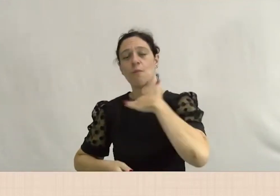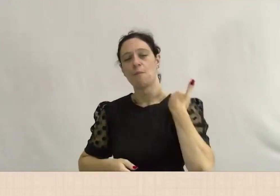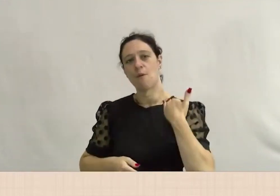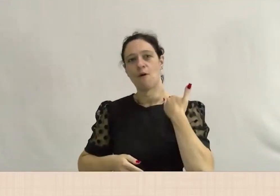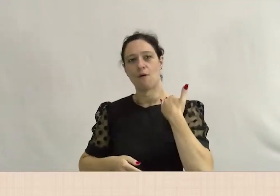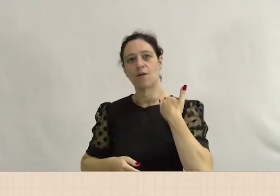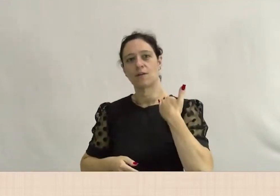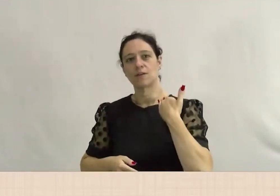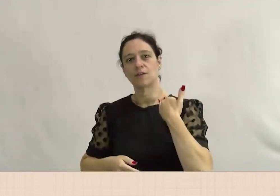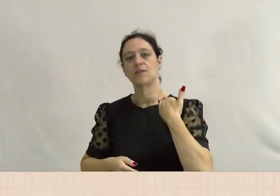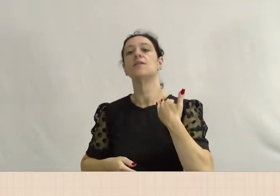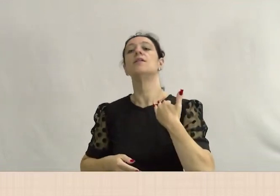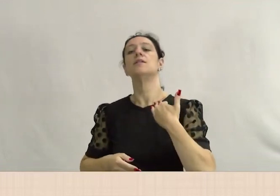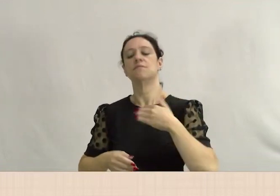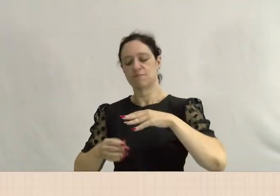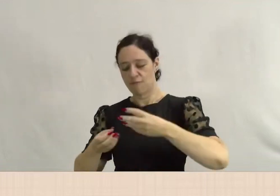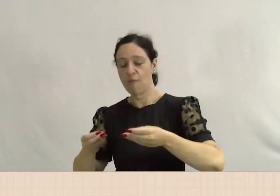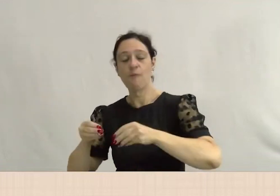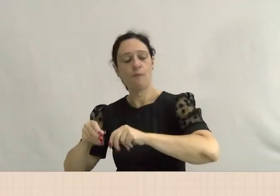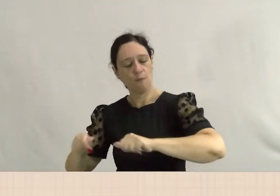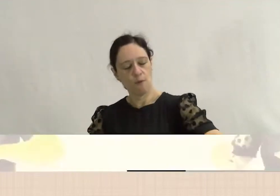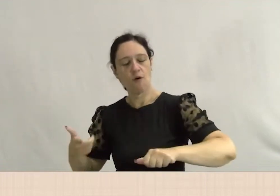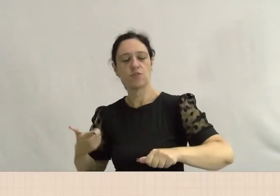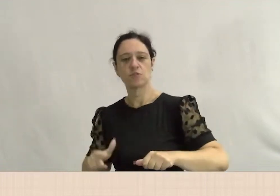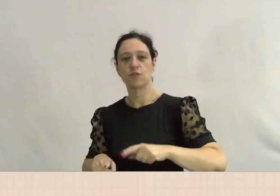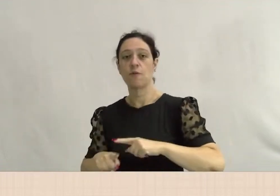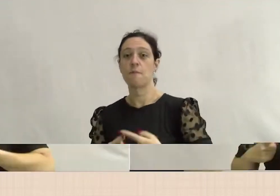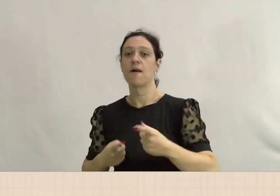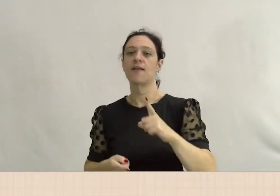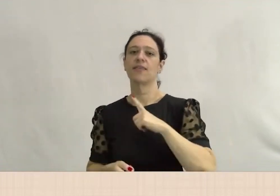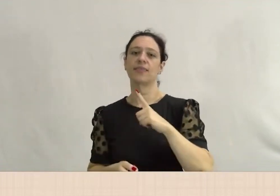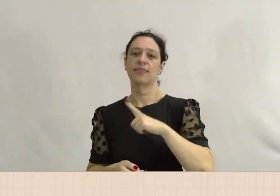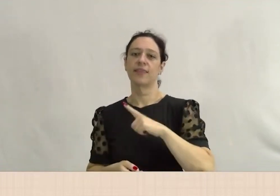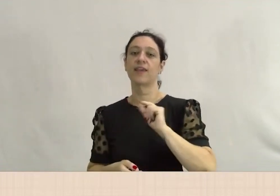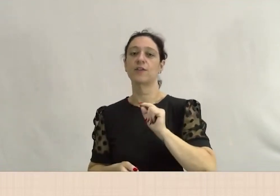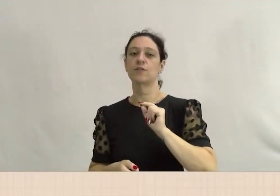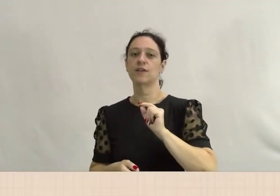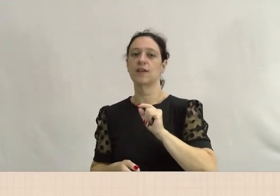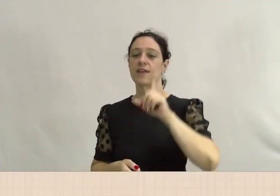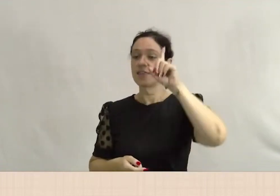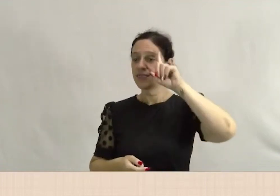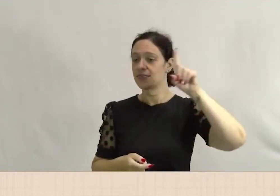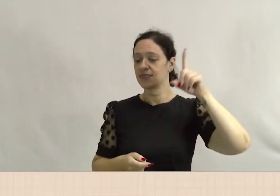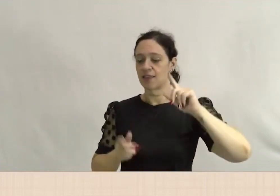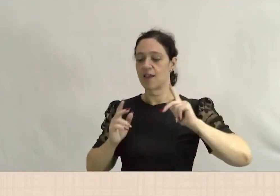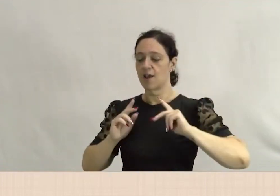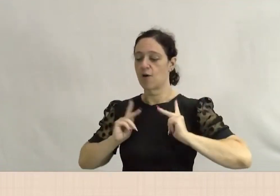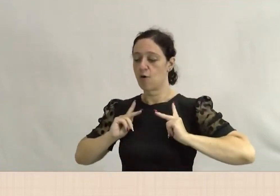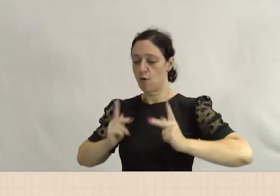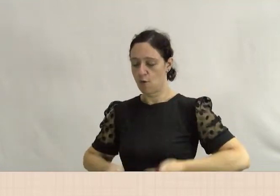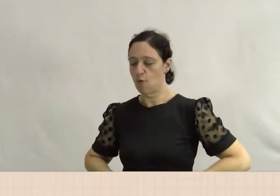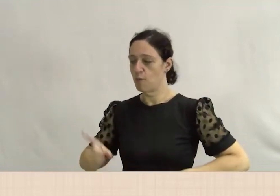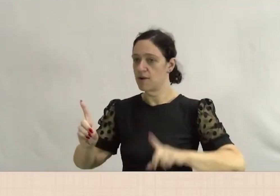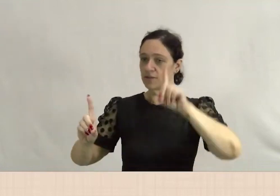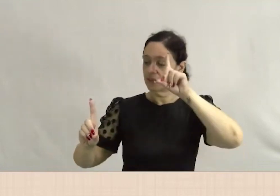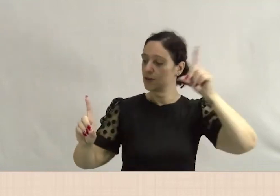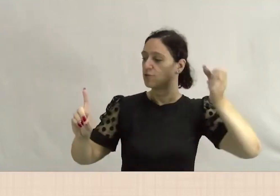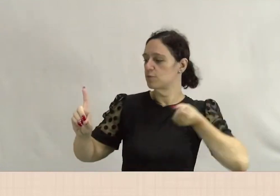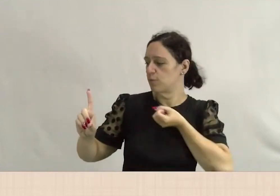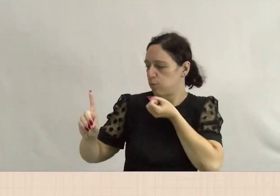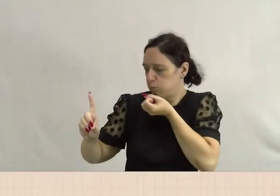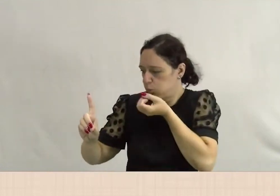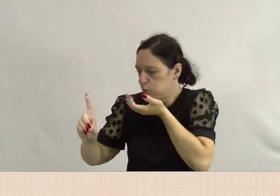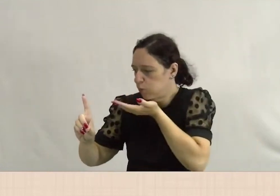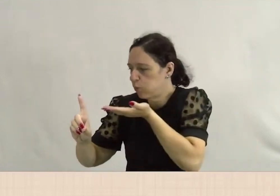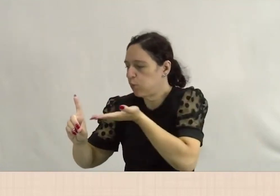pelo seu espírito, pelo seu fôlego. Ele soprou nas narinas daquele boneco